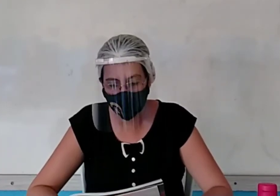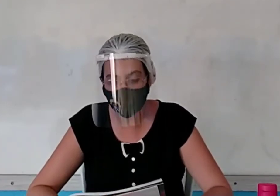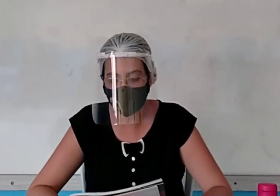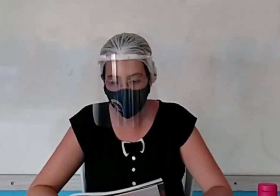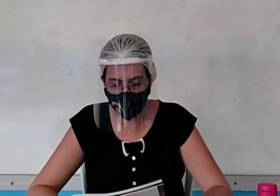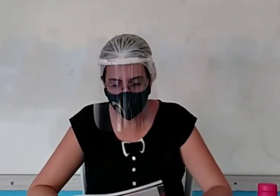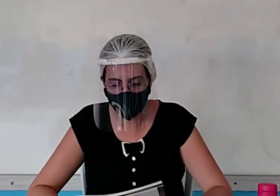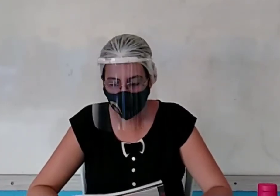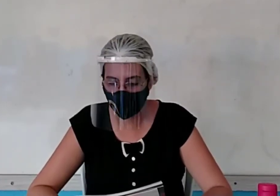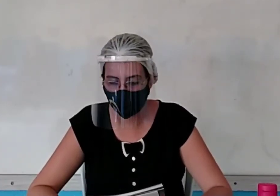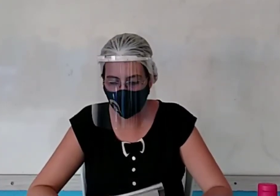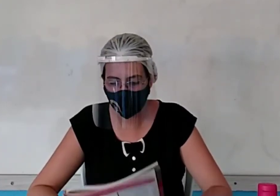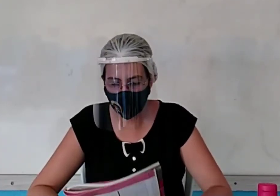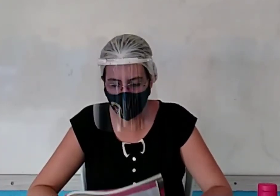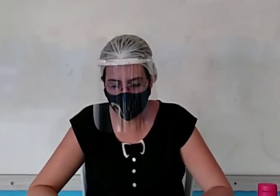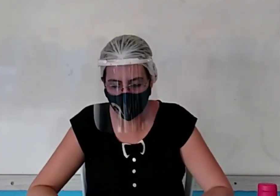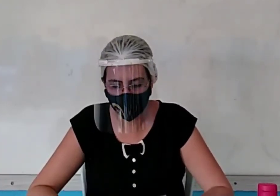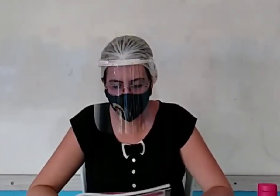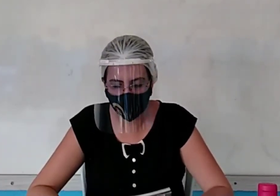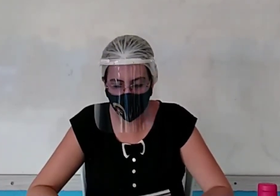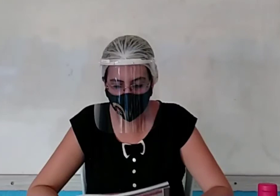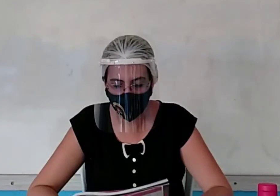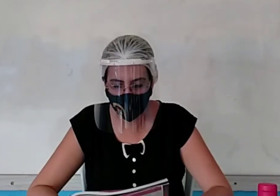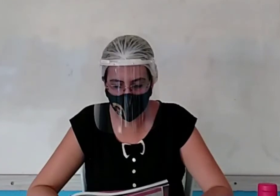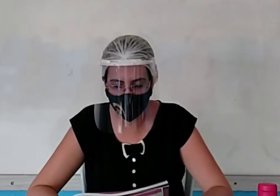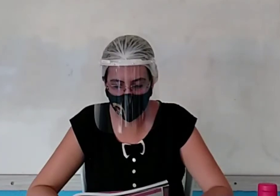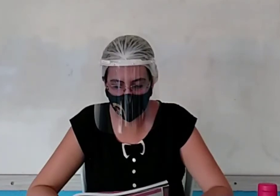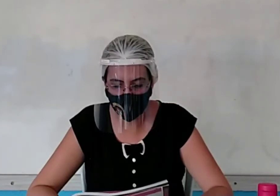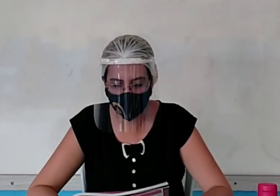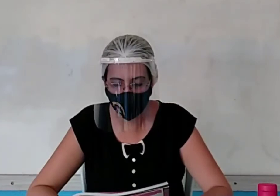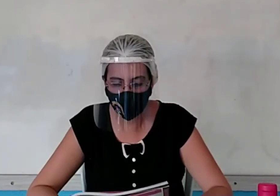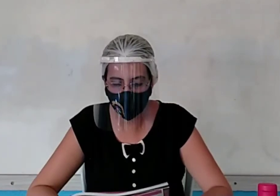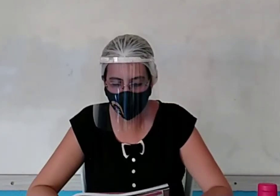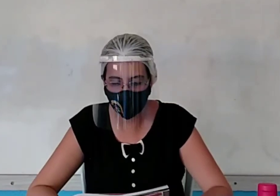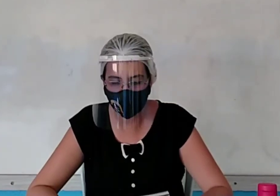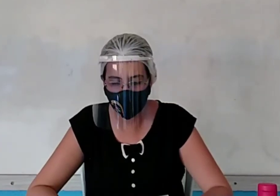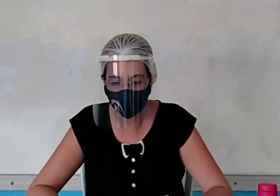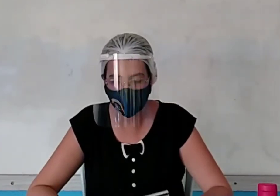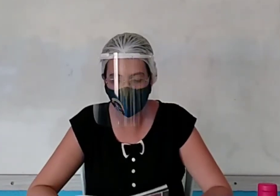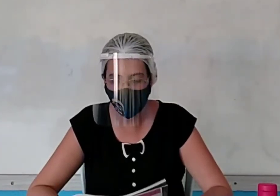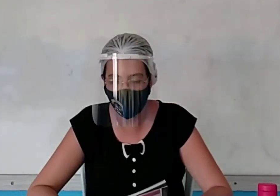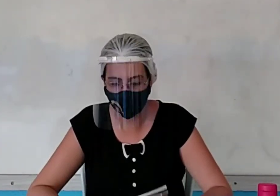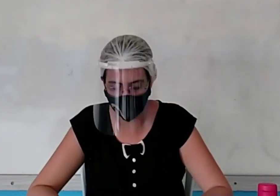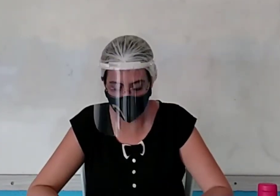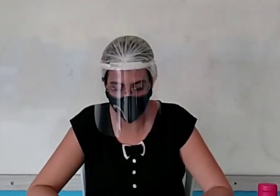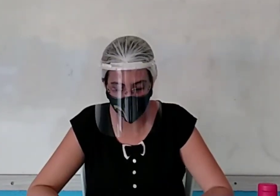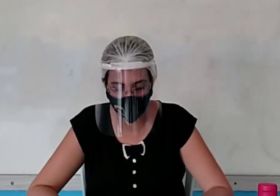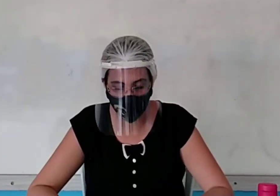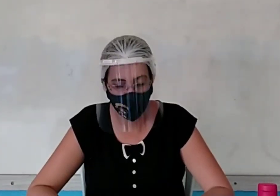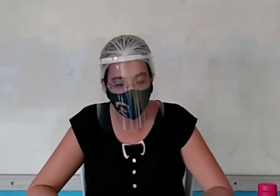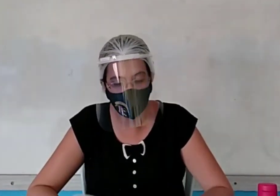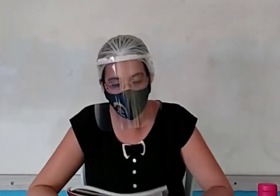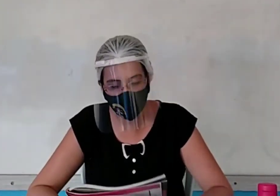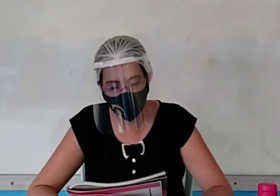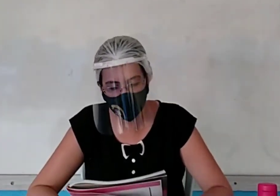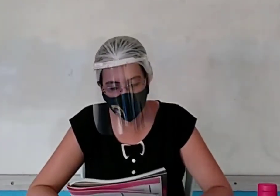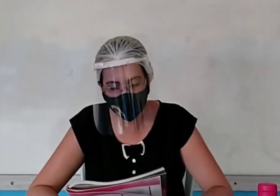o seu animal, cuide bem dele. Use a coleira para que ele não ande na direção dos carros. Não brinque